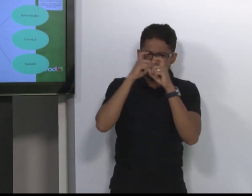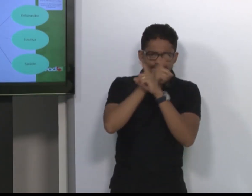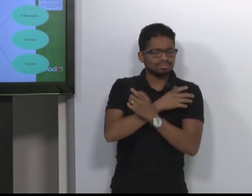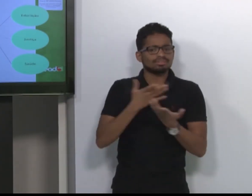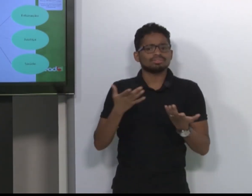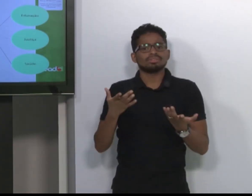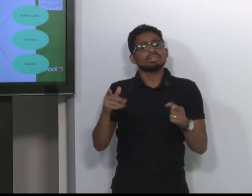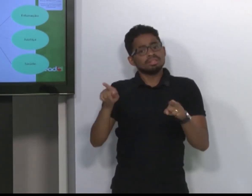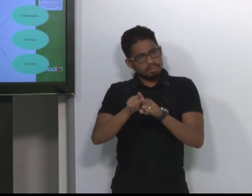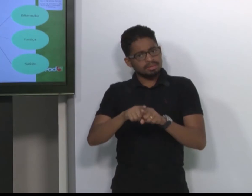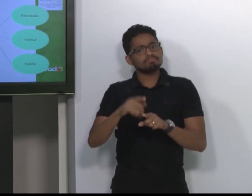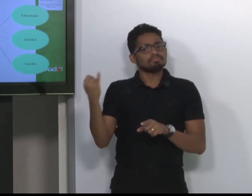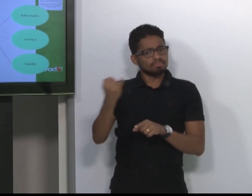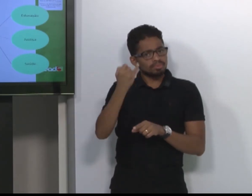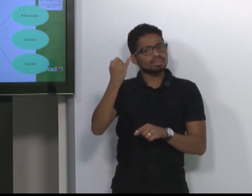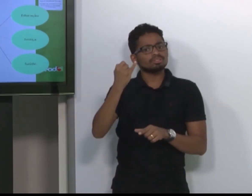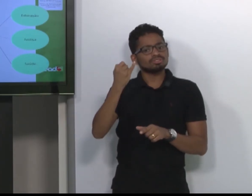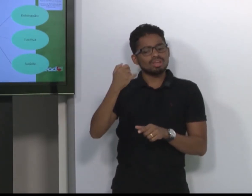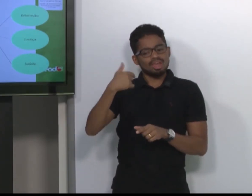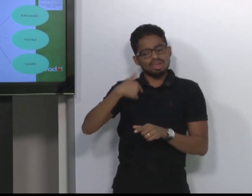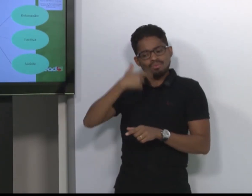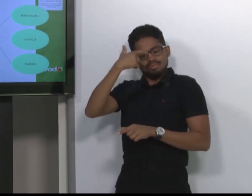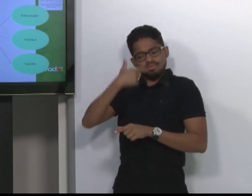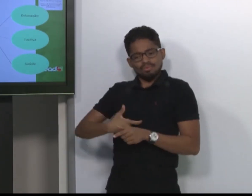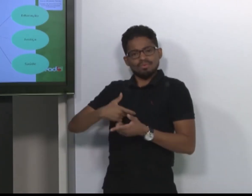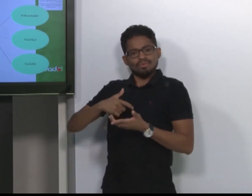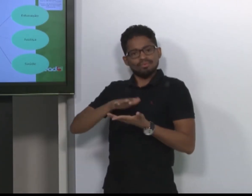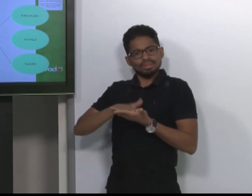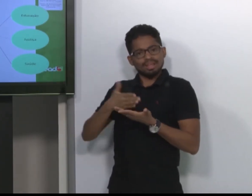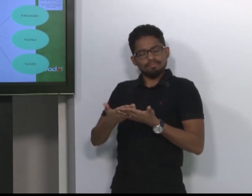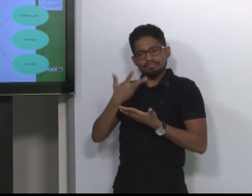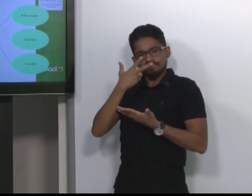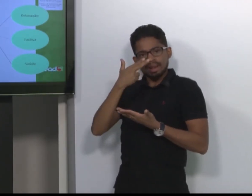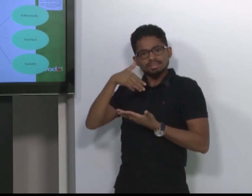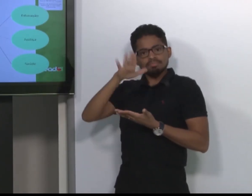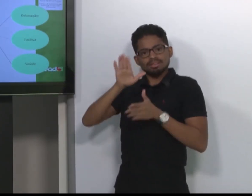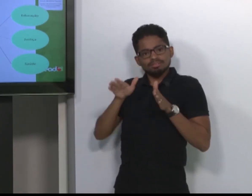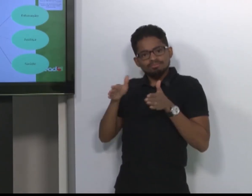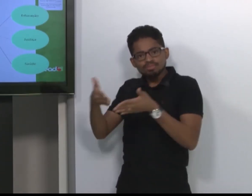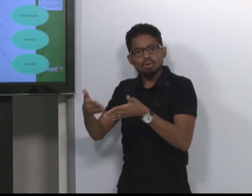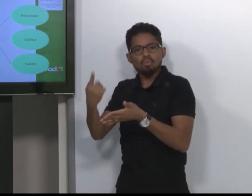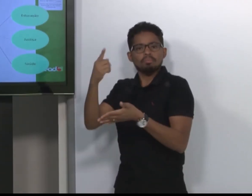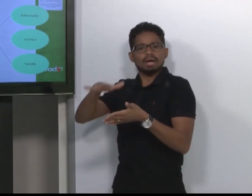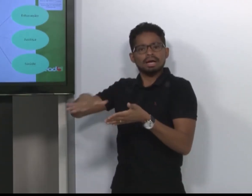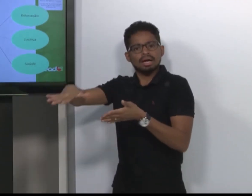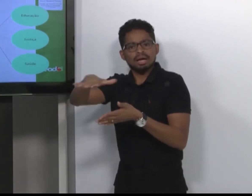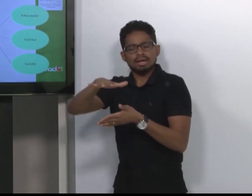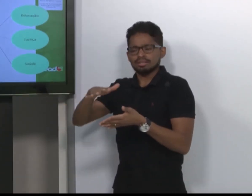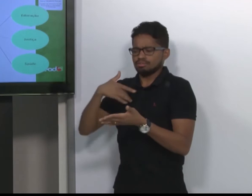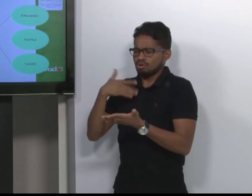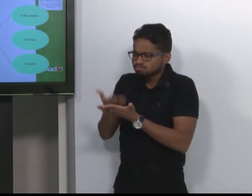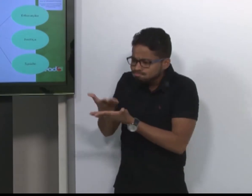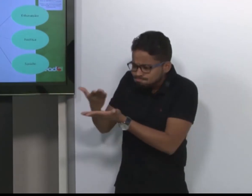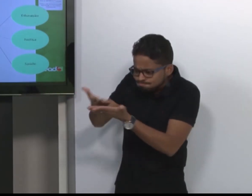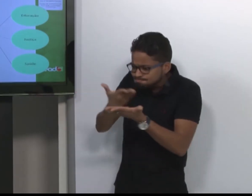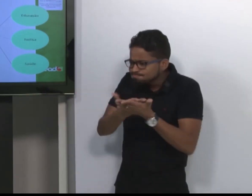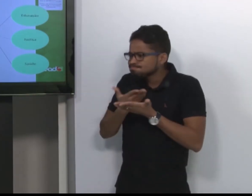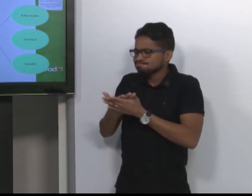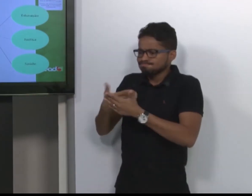Porque, às vezes, o tradutor-intérprete ele atua somente em uma área. ele consegue atuar profissionalmente